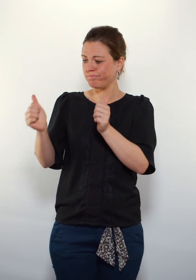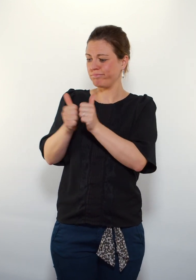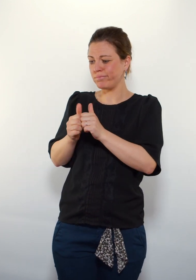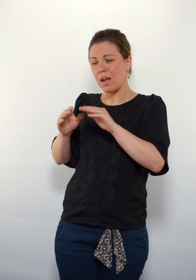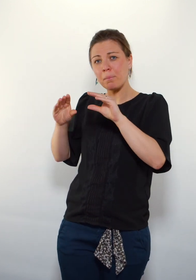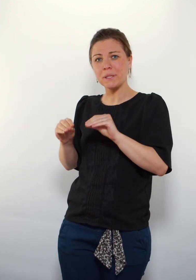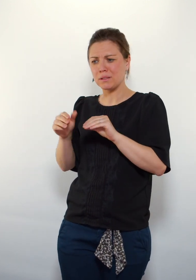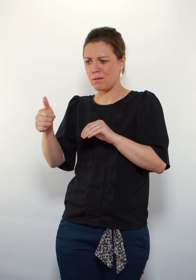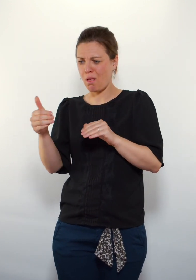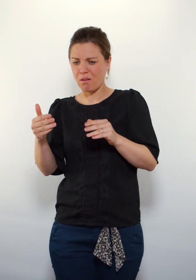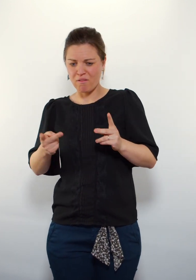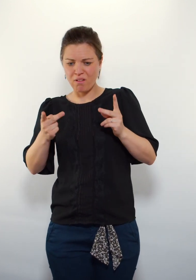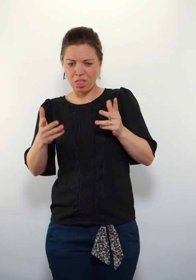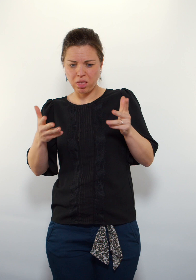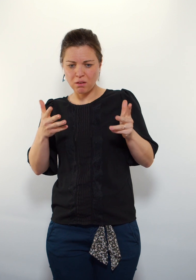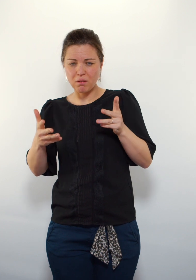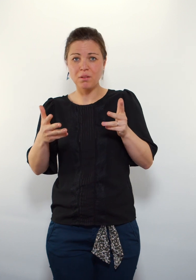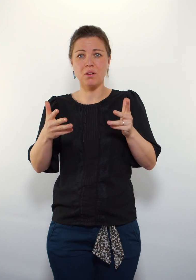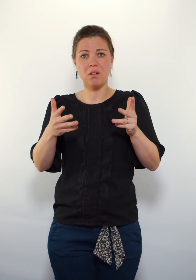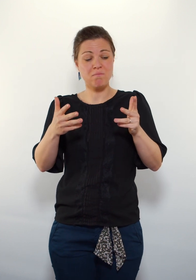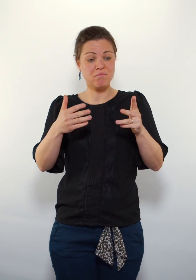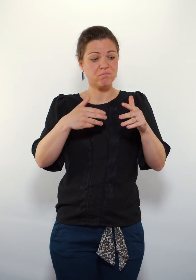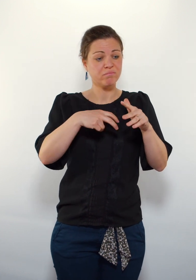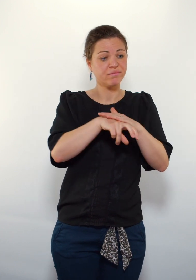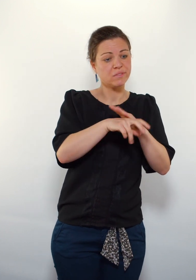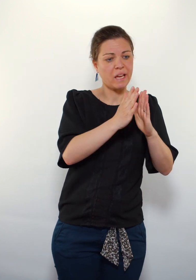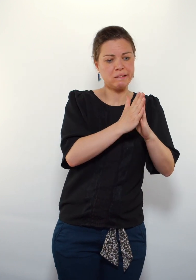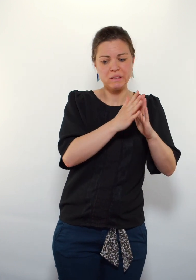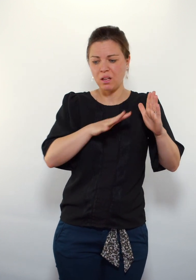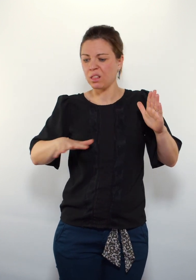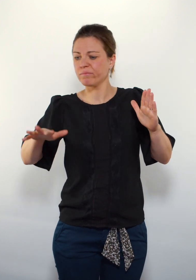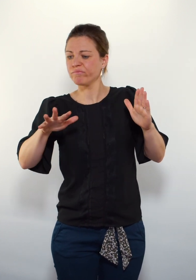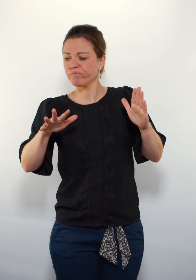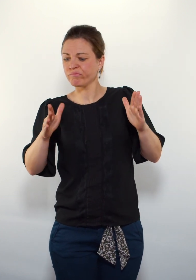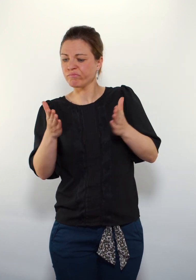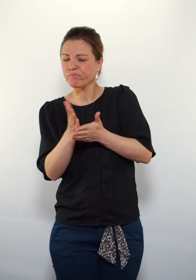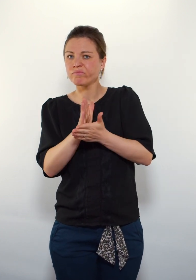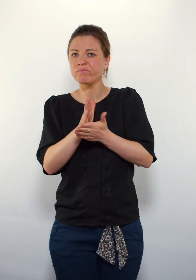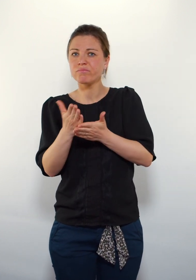ensemble. Voilà. Il y avait un pied dans l'église et un autre pied en dehors de l'église. Donc c'était